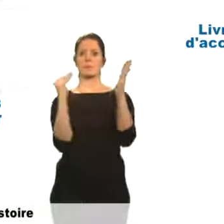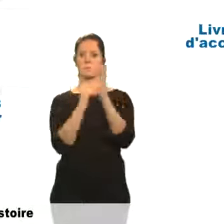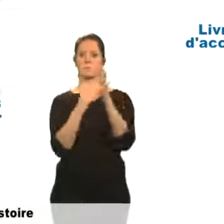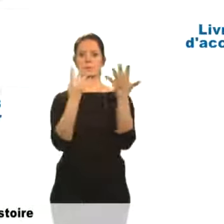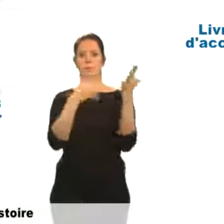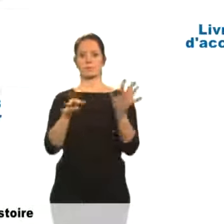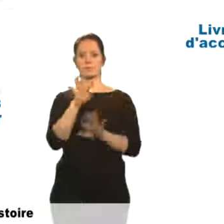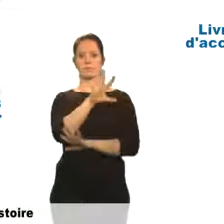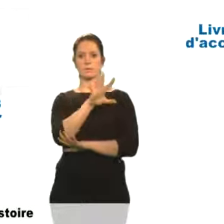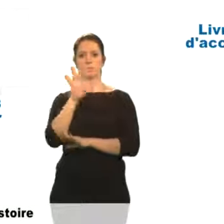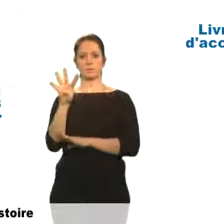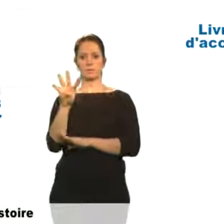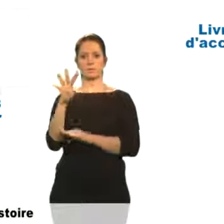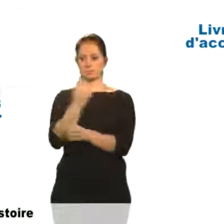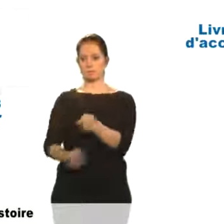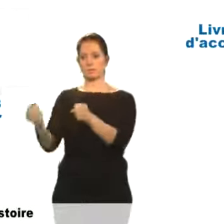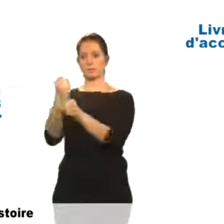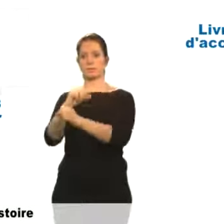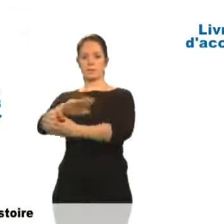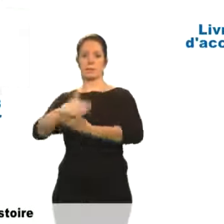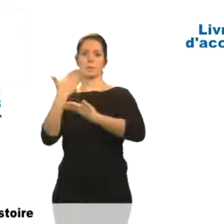1954. Mise en place de l'aide ménagère.